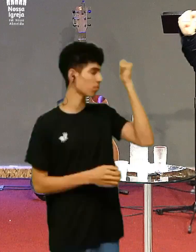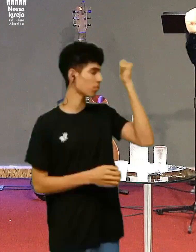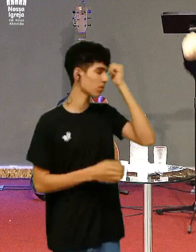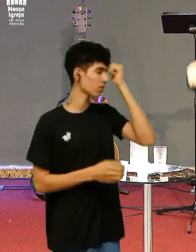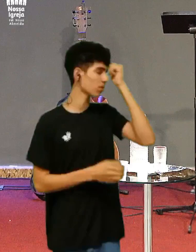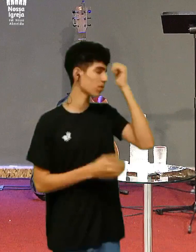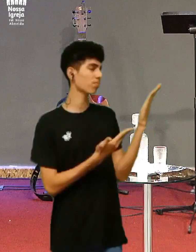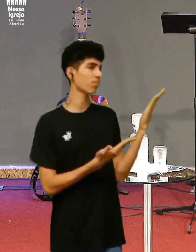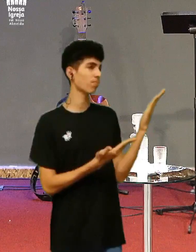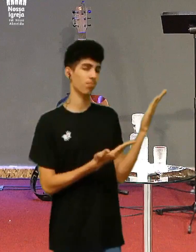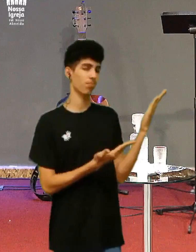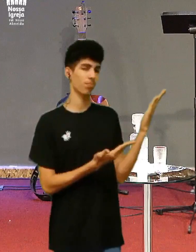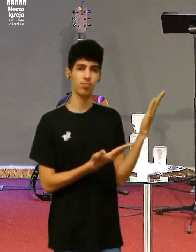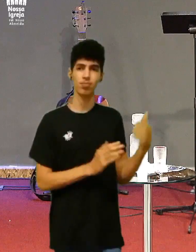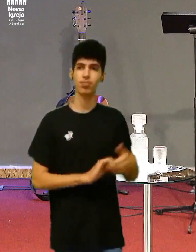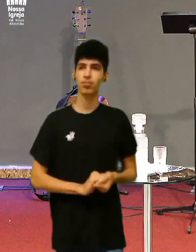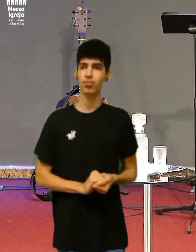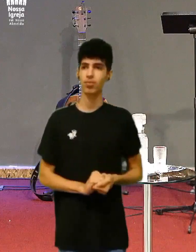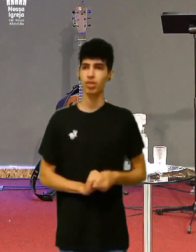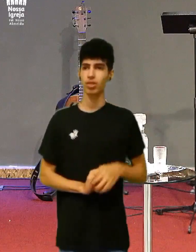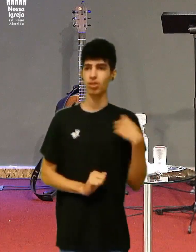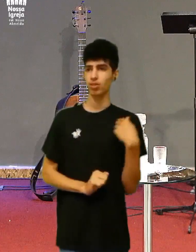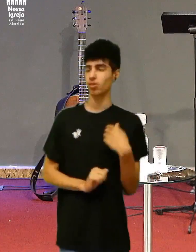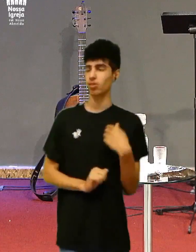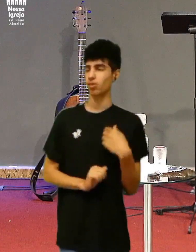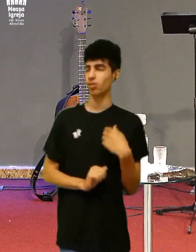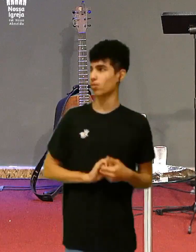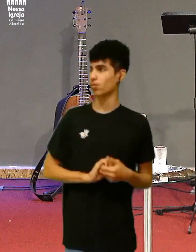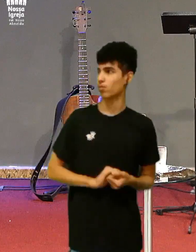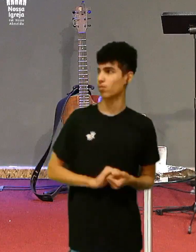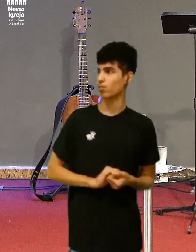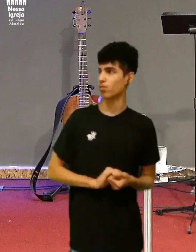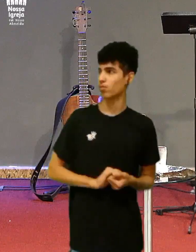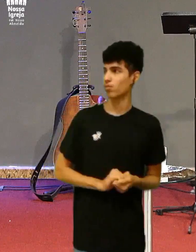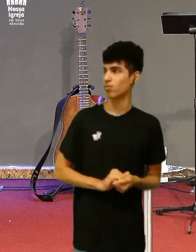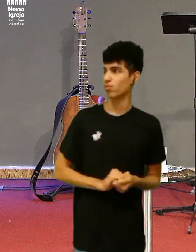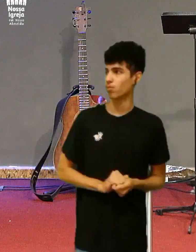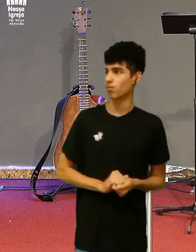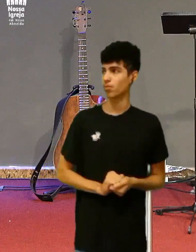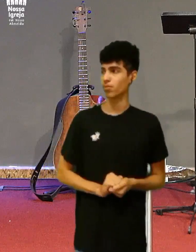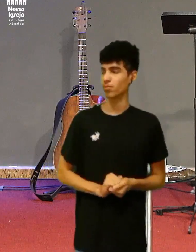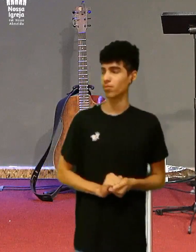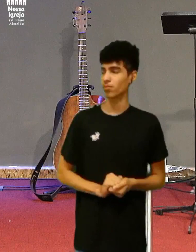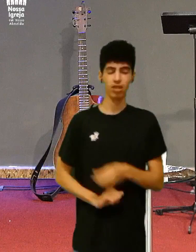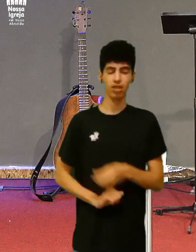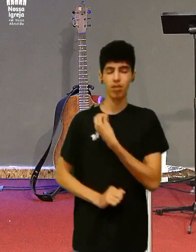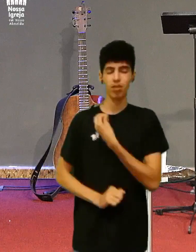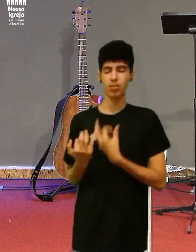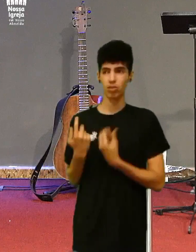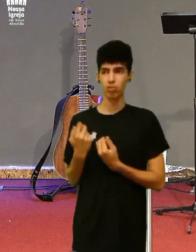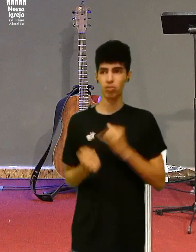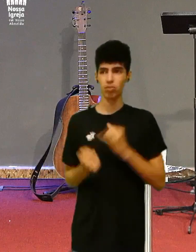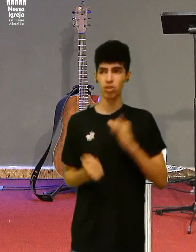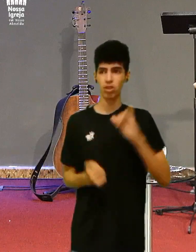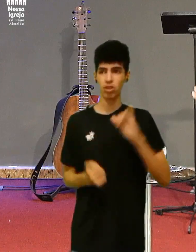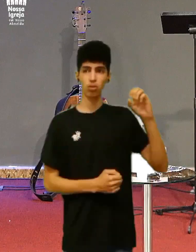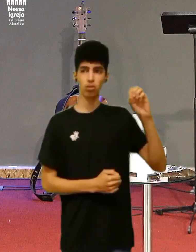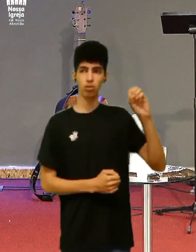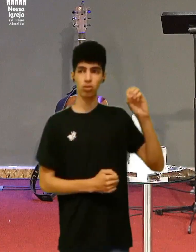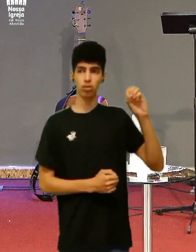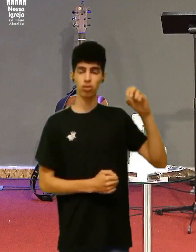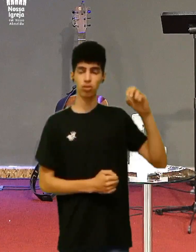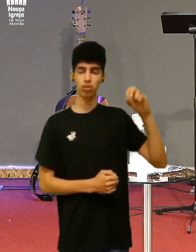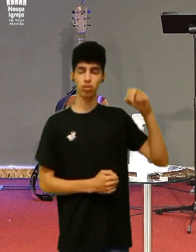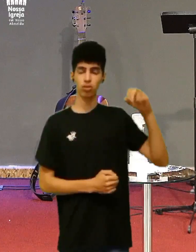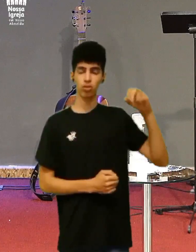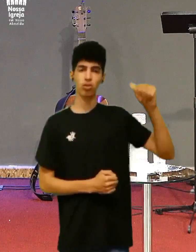fiel lutando por isso. Nova Inglaterra, avivamento com Jonathan Edwards. Igreja totalmente